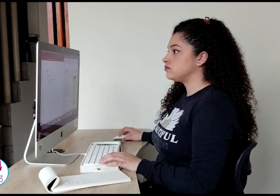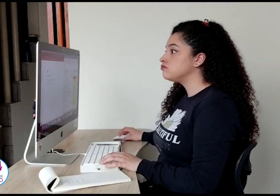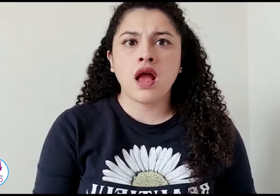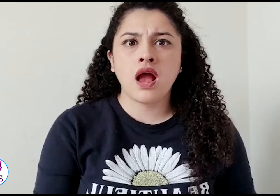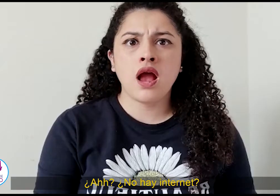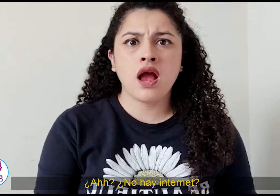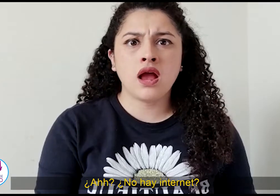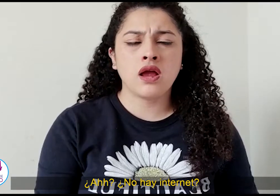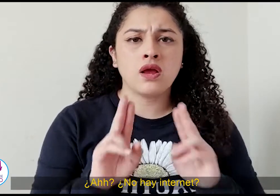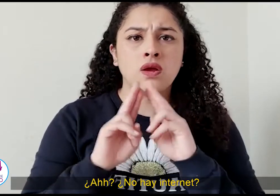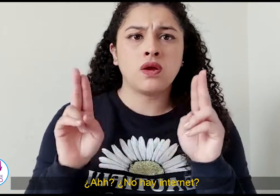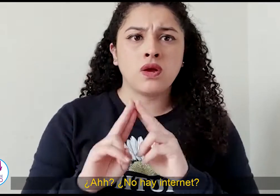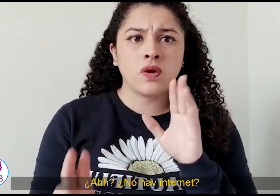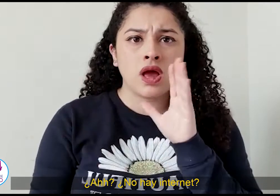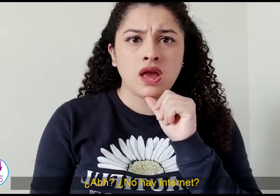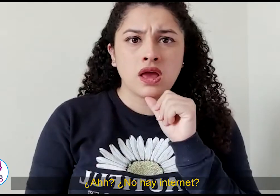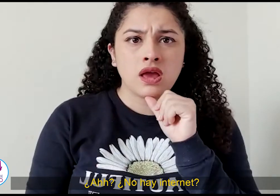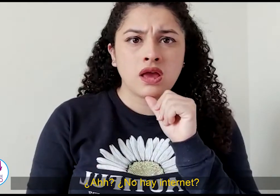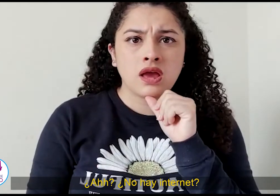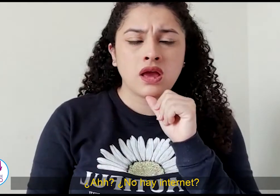Ah, ¿no hay internet?